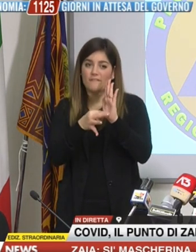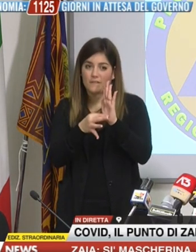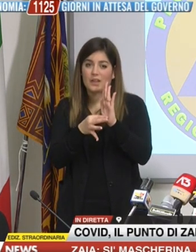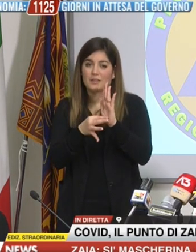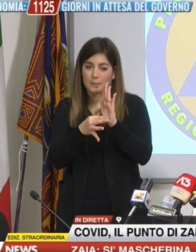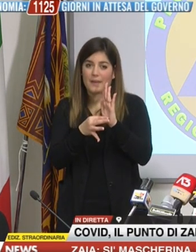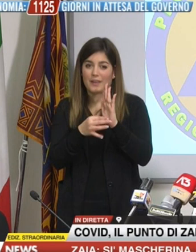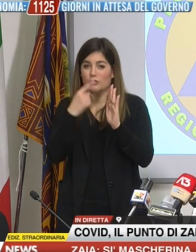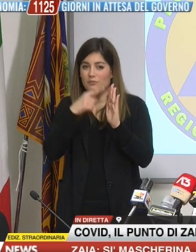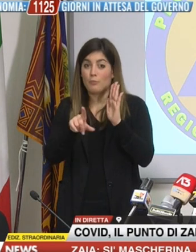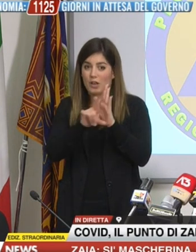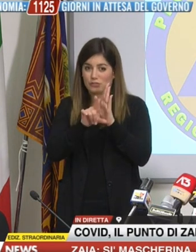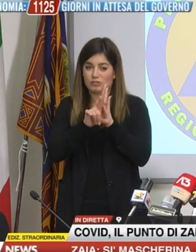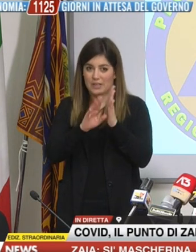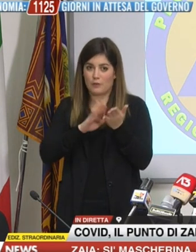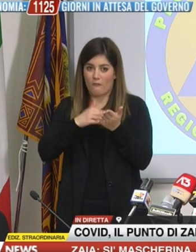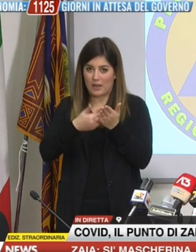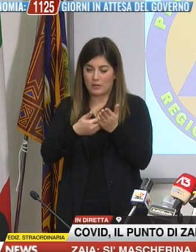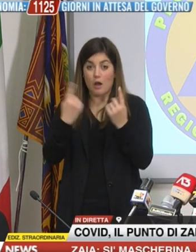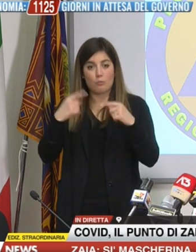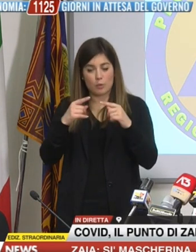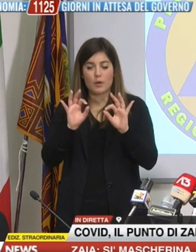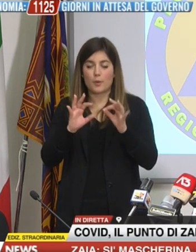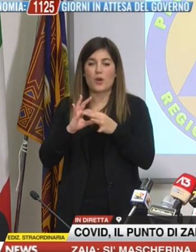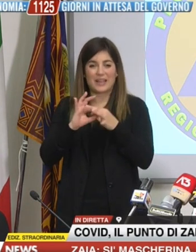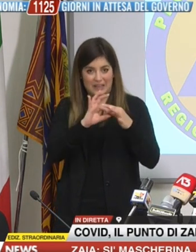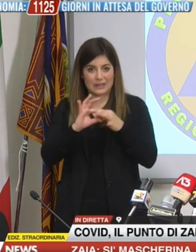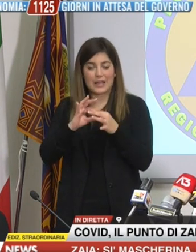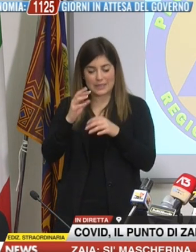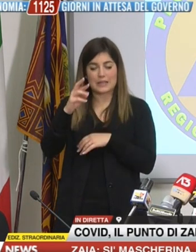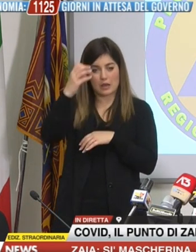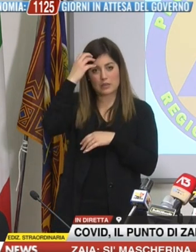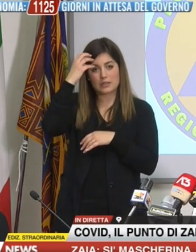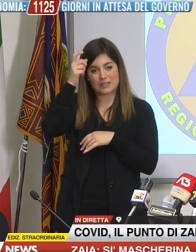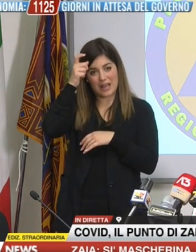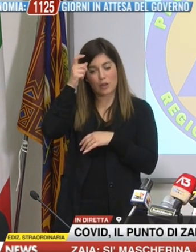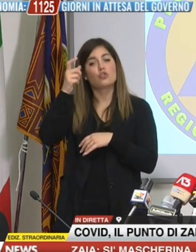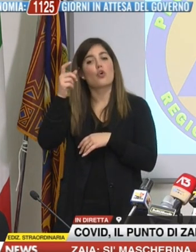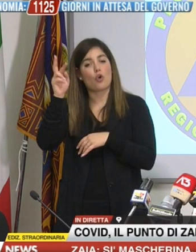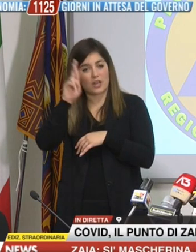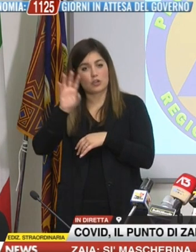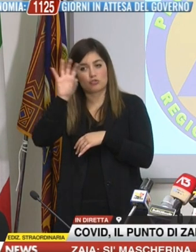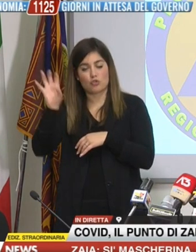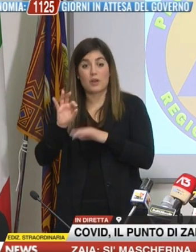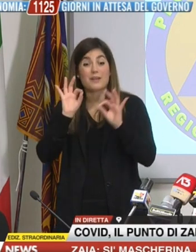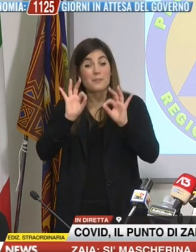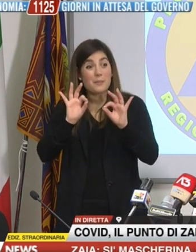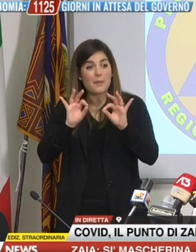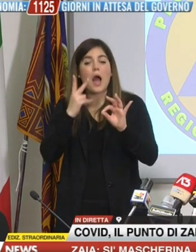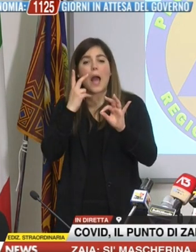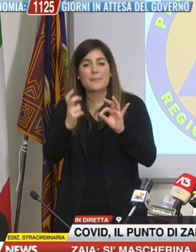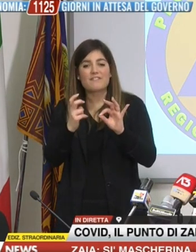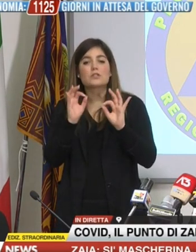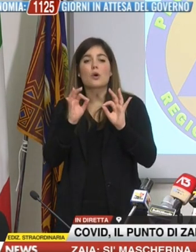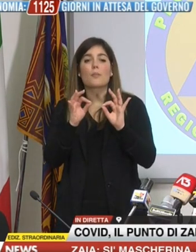normativo legislativo. C'è stata l'intesa tra Stato e le Regioni su questo, che ha previsto il pagamento di 18 e